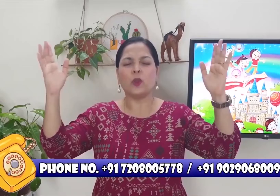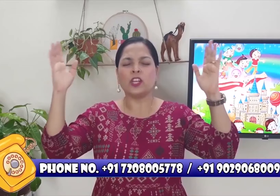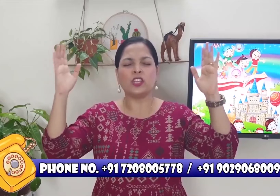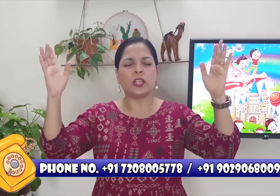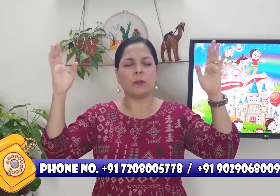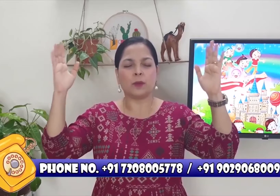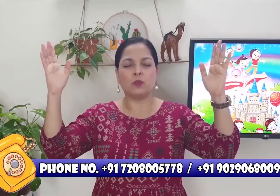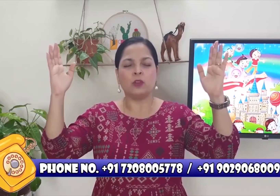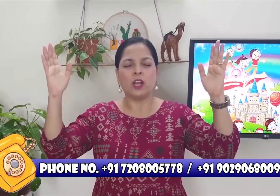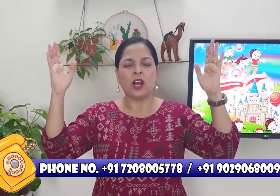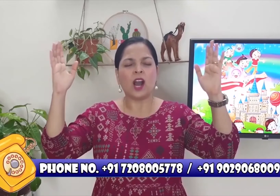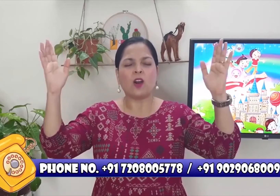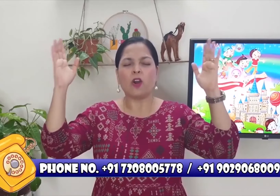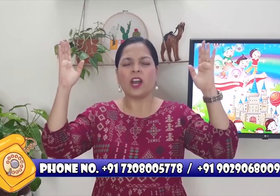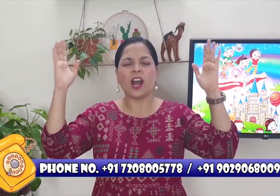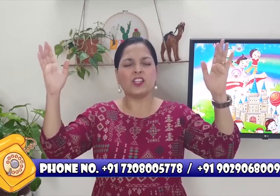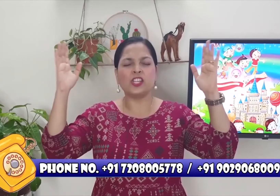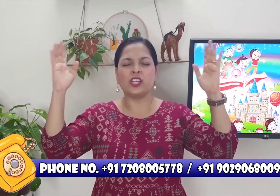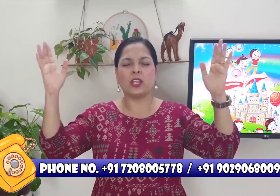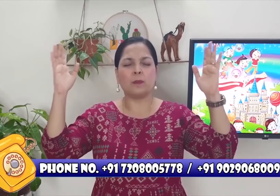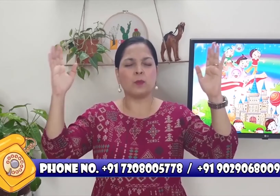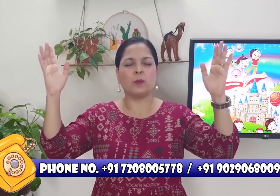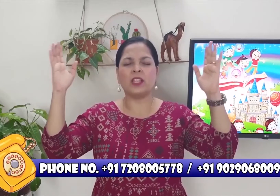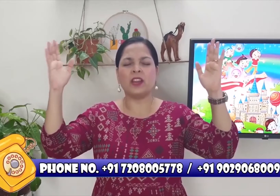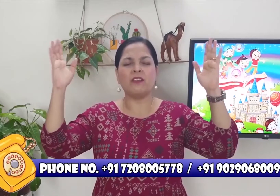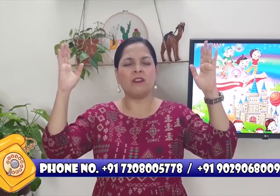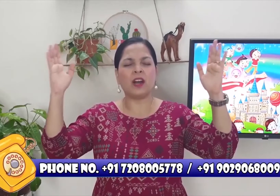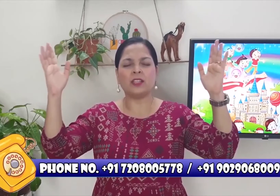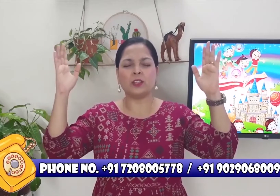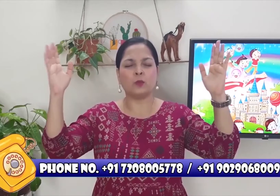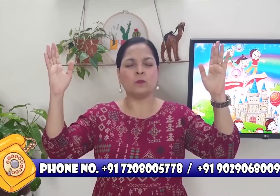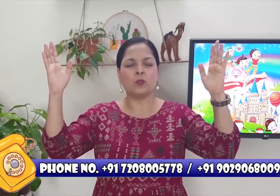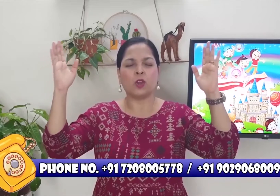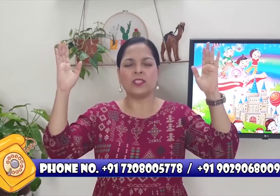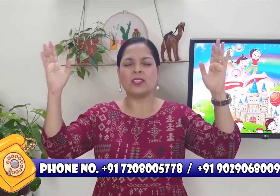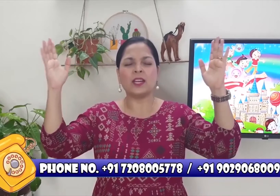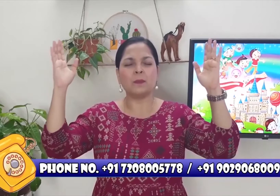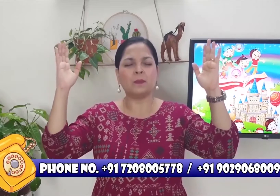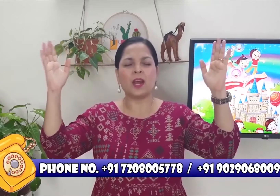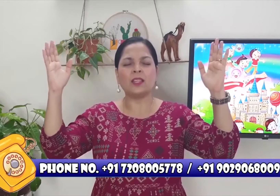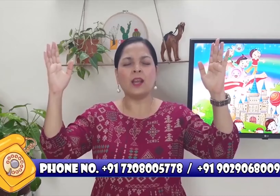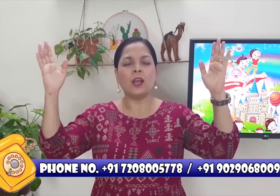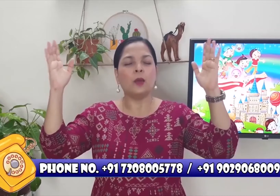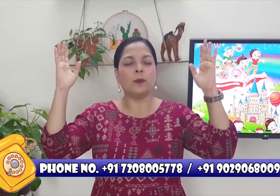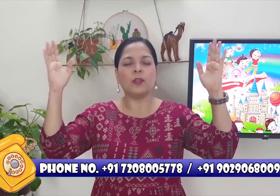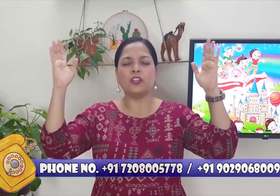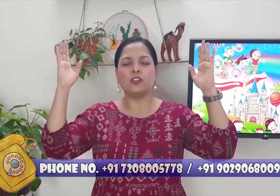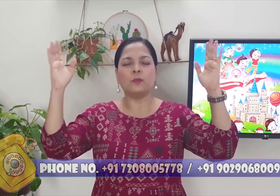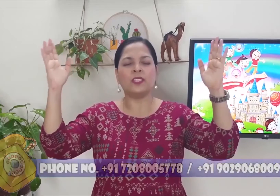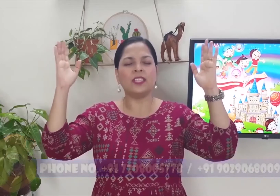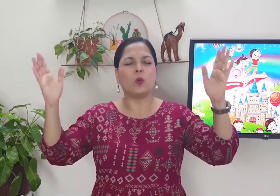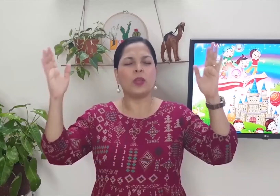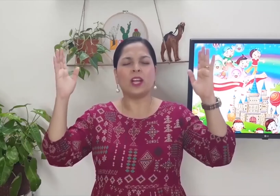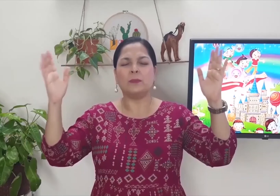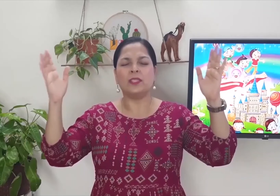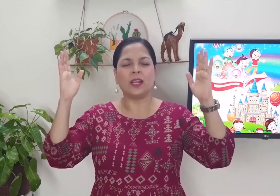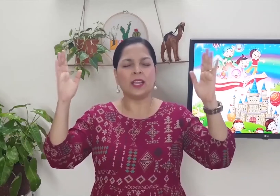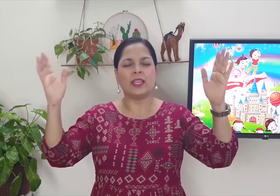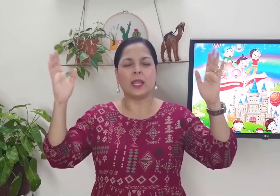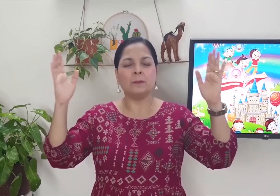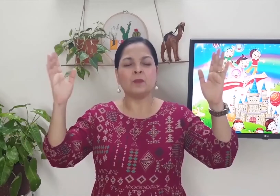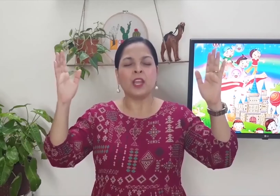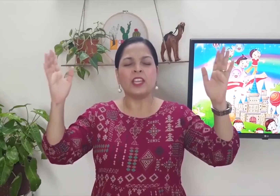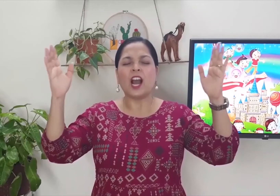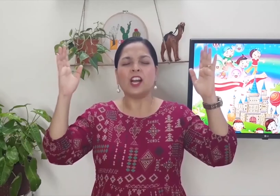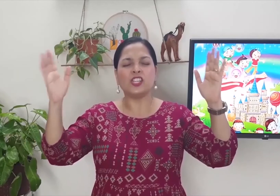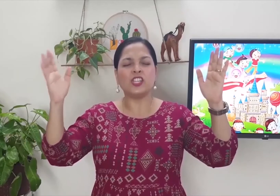सबैजना आशिषित छन् र हजुरको उनीहरू सबैजना आशिषित छन् र येशुको नाउँमा हरेकको जीवनमा म आशिष बोल्दछु। तपाईँको